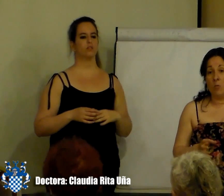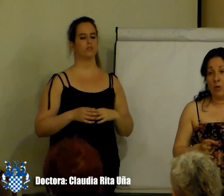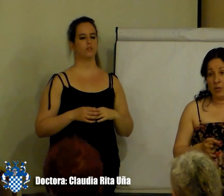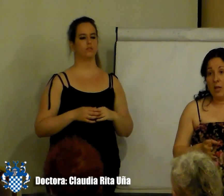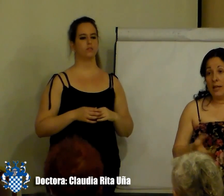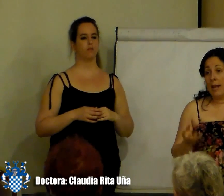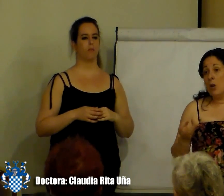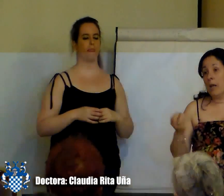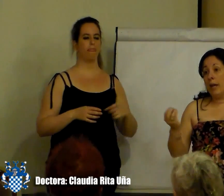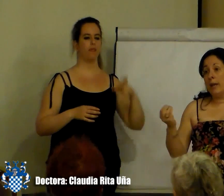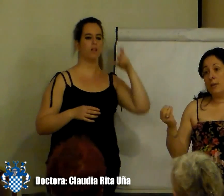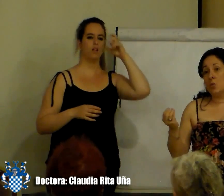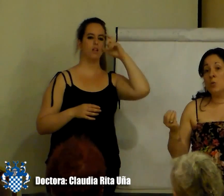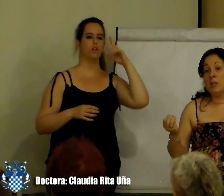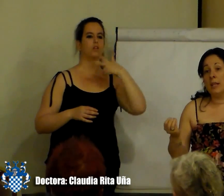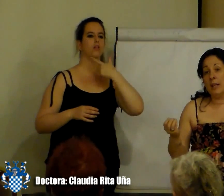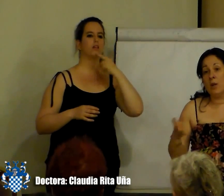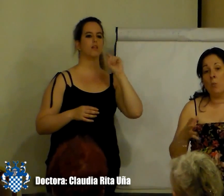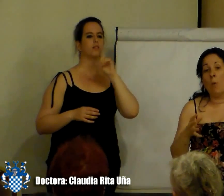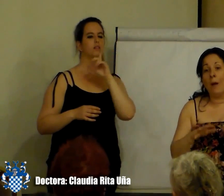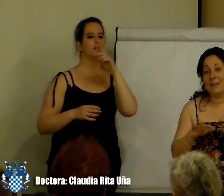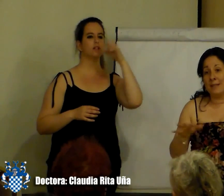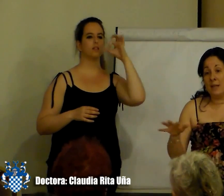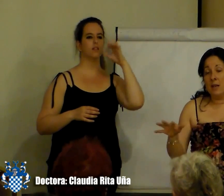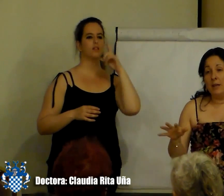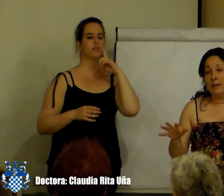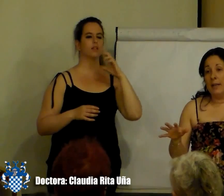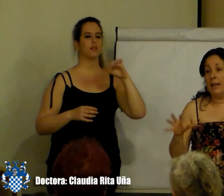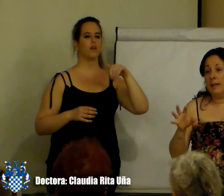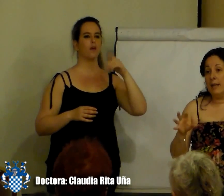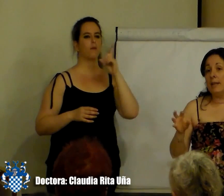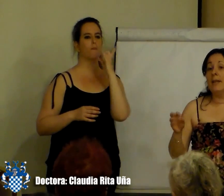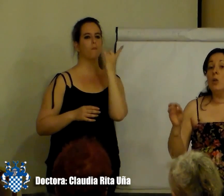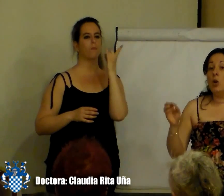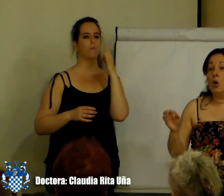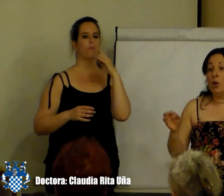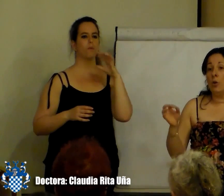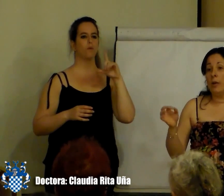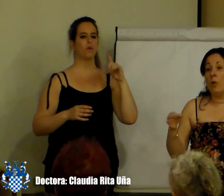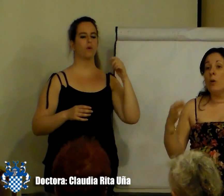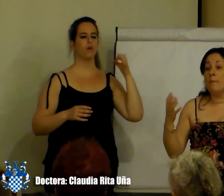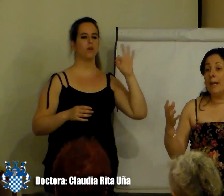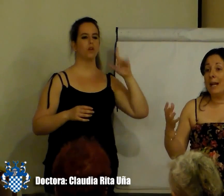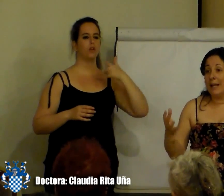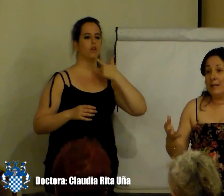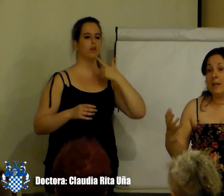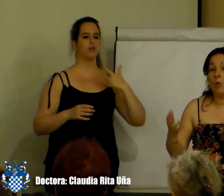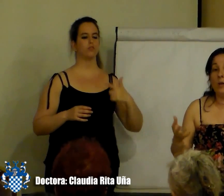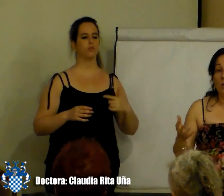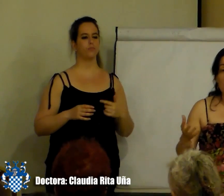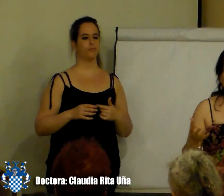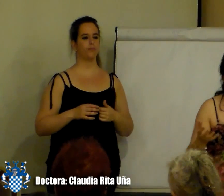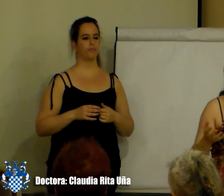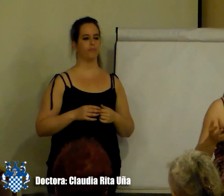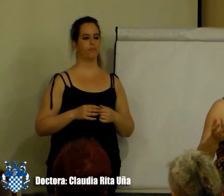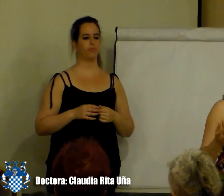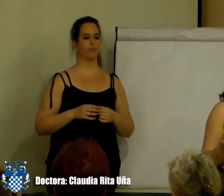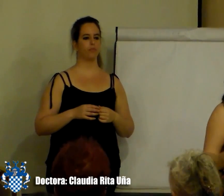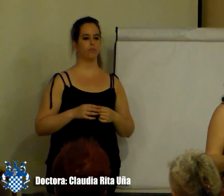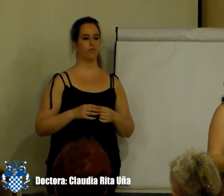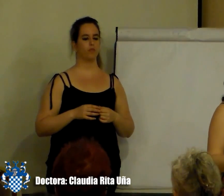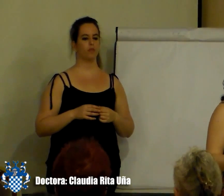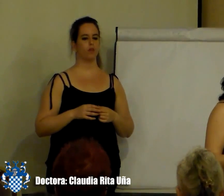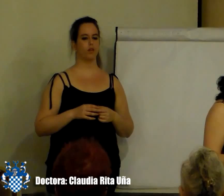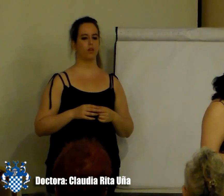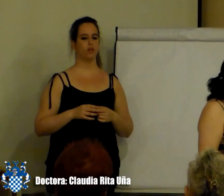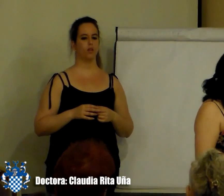los estímulos, que es lo que sucede como base de este dolor o hiperalgesia o alodinia que presenta